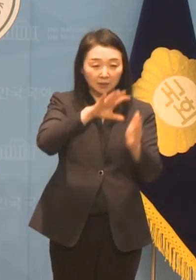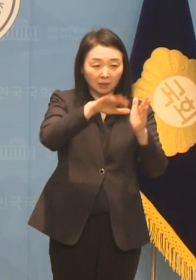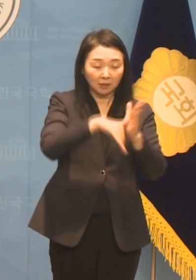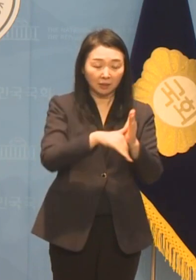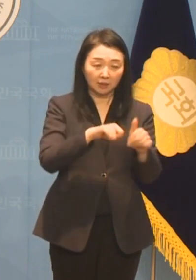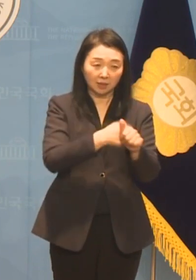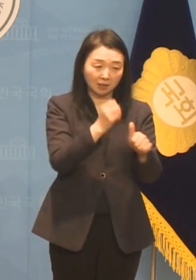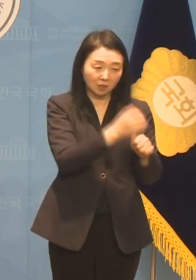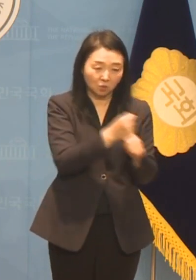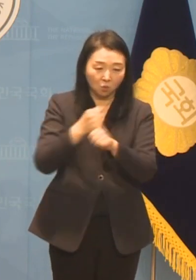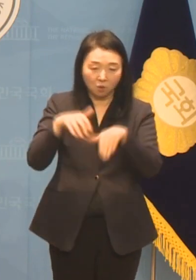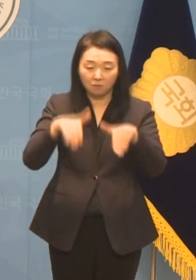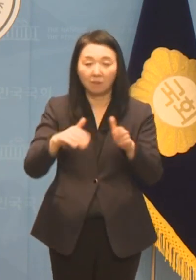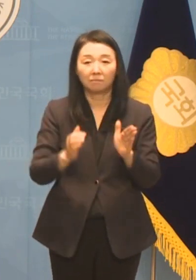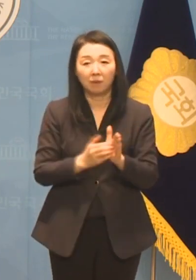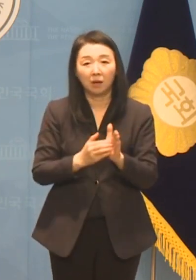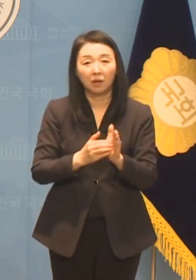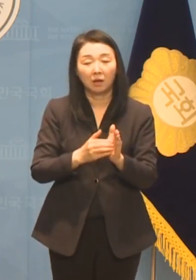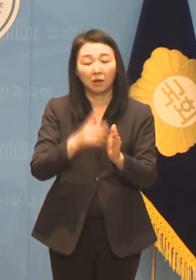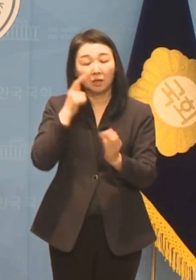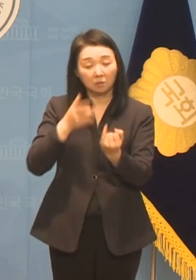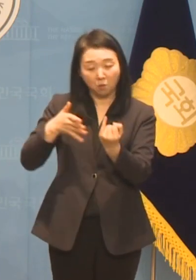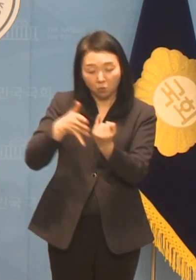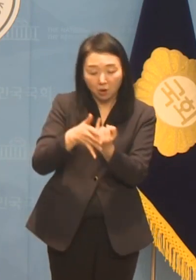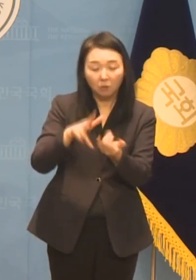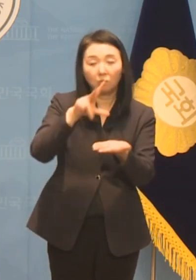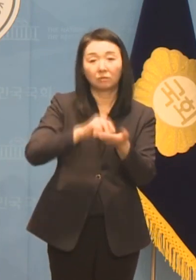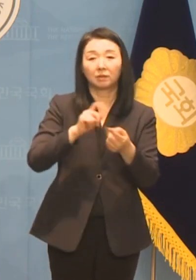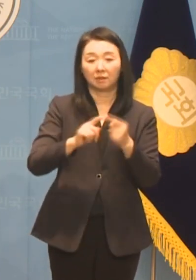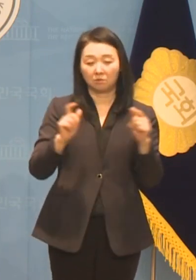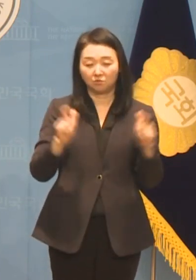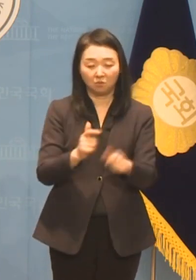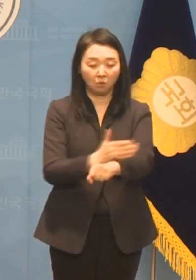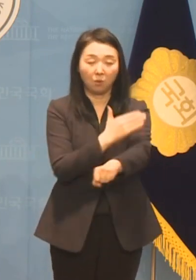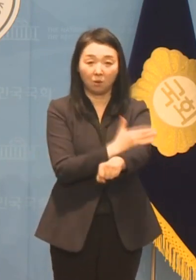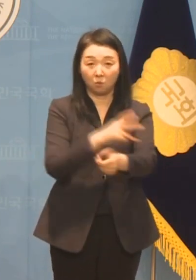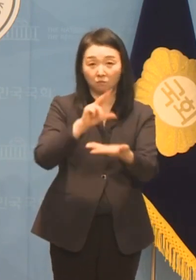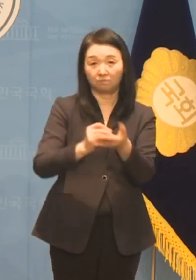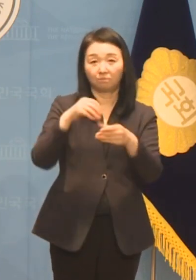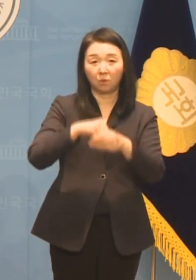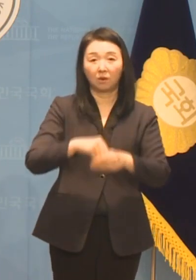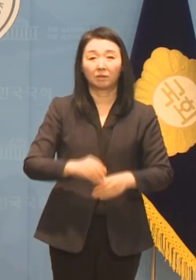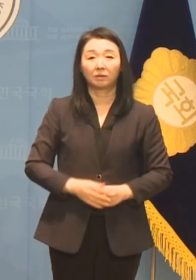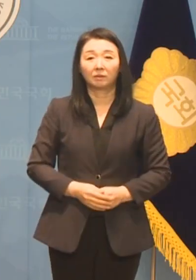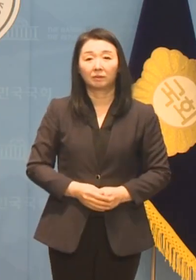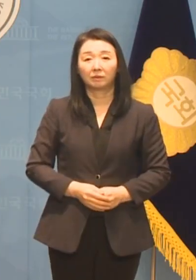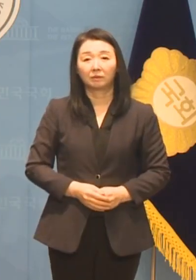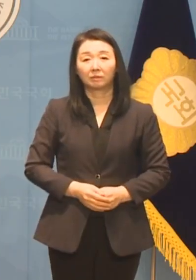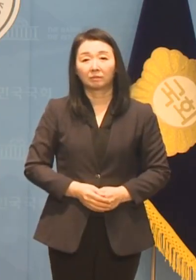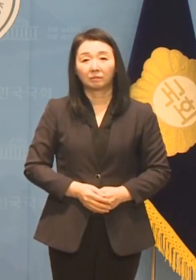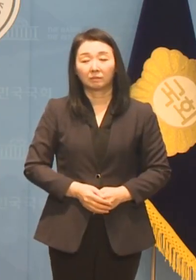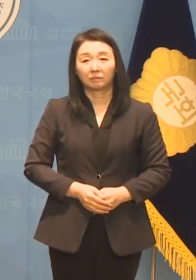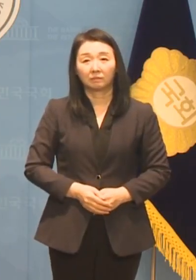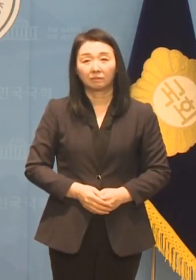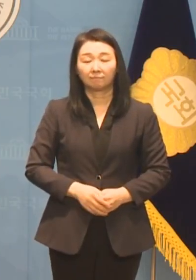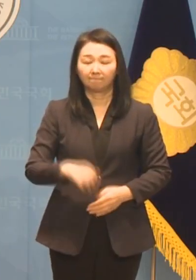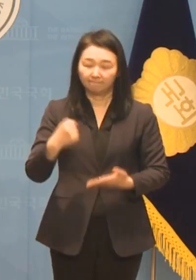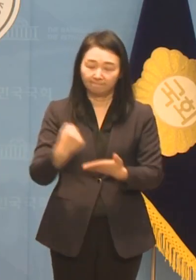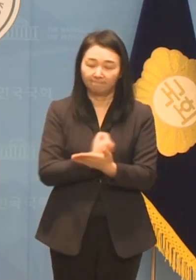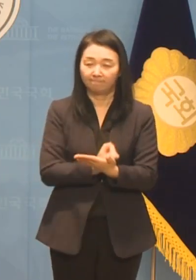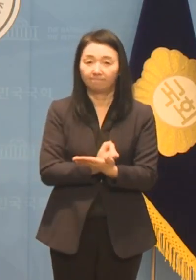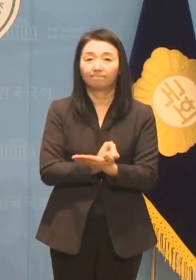강제 동원과 일본군 위안부 문제를 축소 왜곡하는 내용을 포함했습니다. 강력히